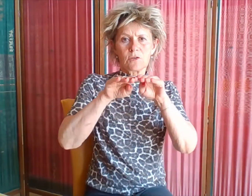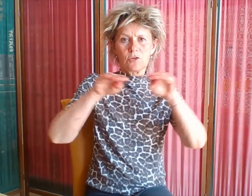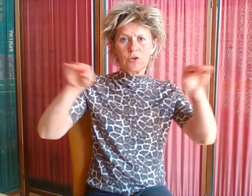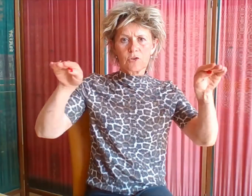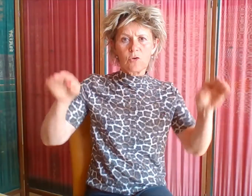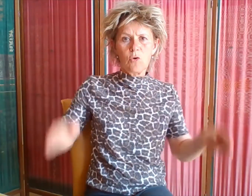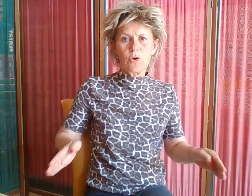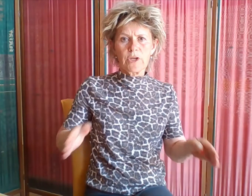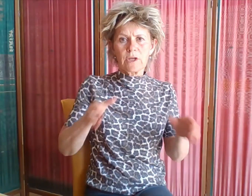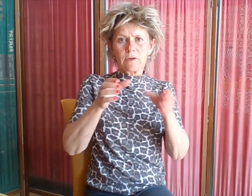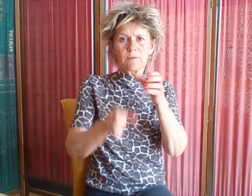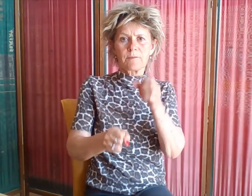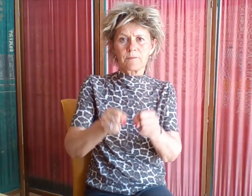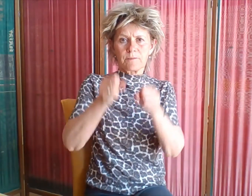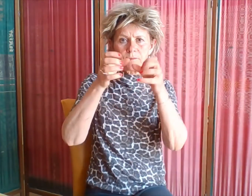De kooi.